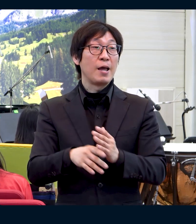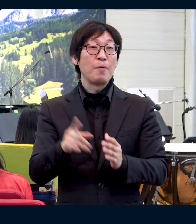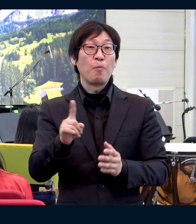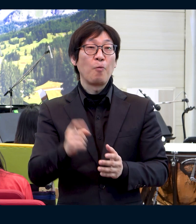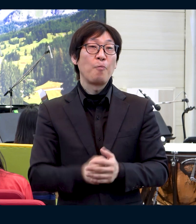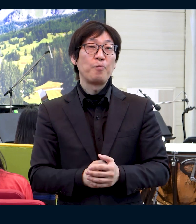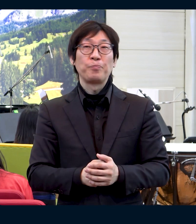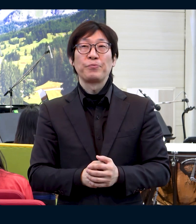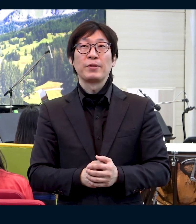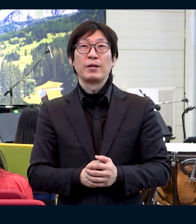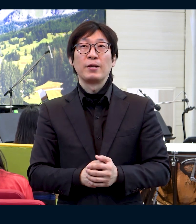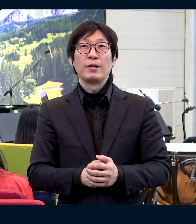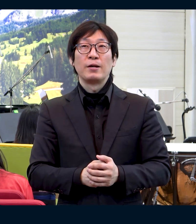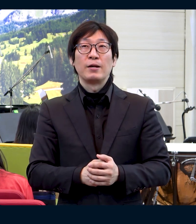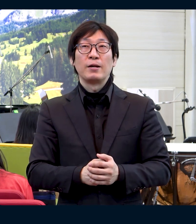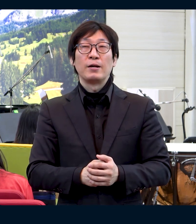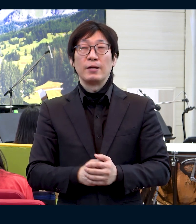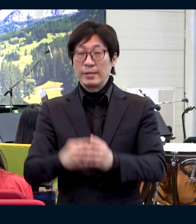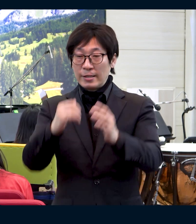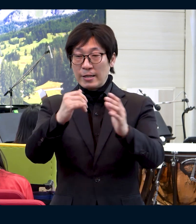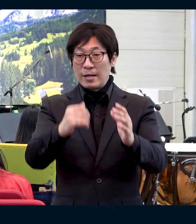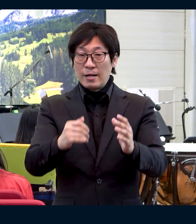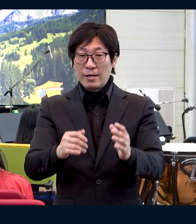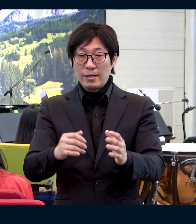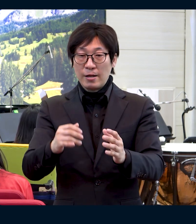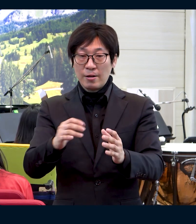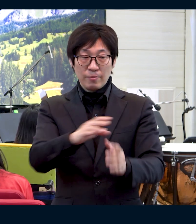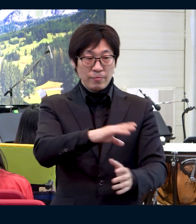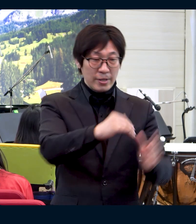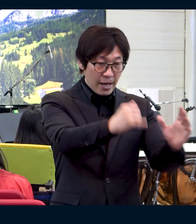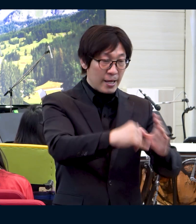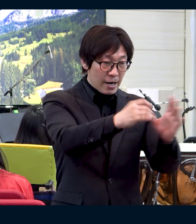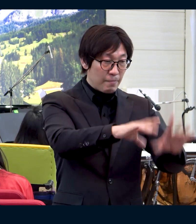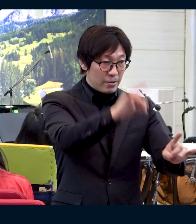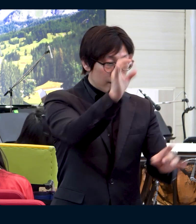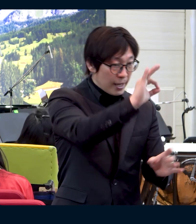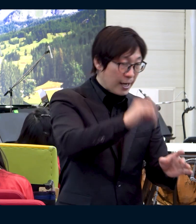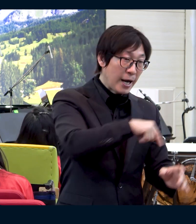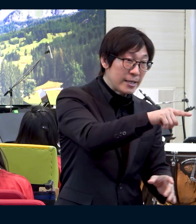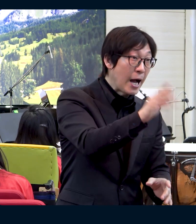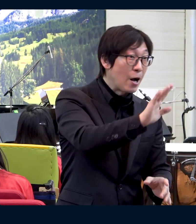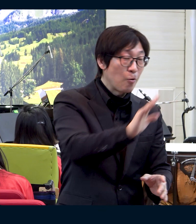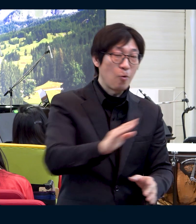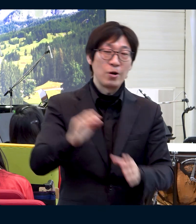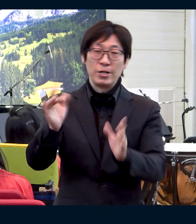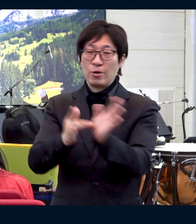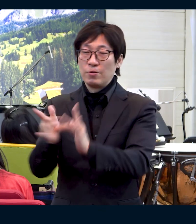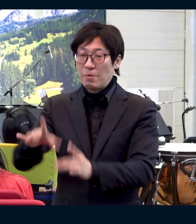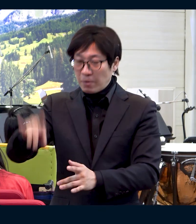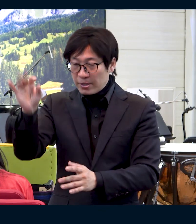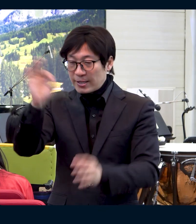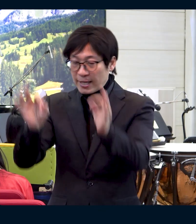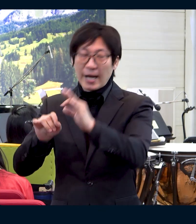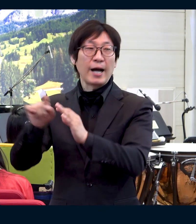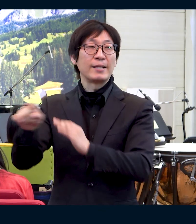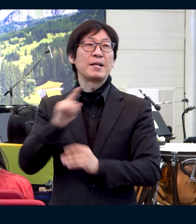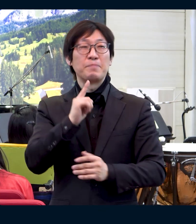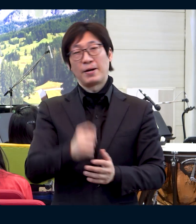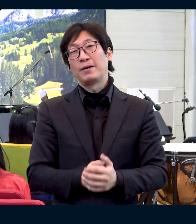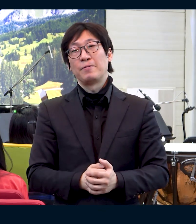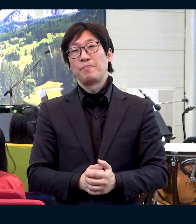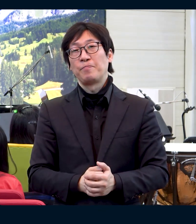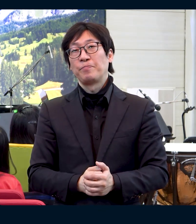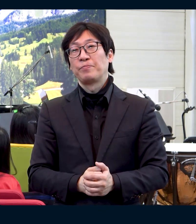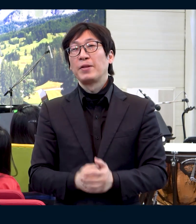때는요, 세상의 다른 것들을 찾지 아니하고 우리는 예수님을 찾는다는 거예요. 물론